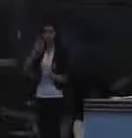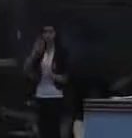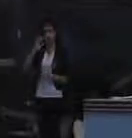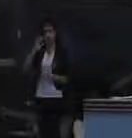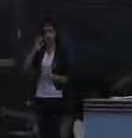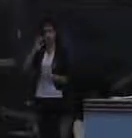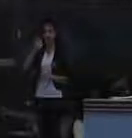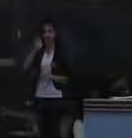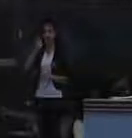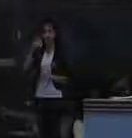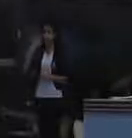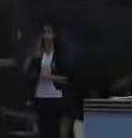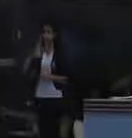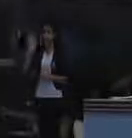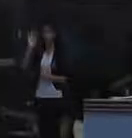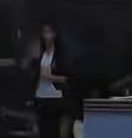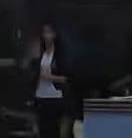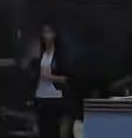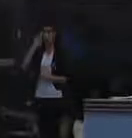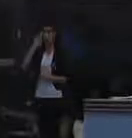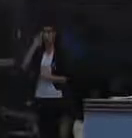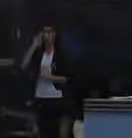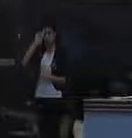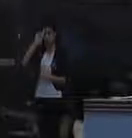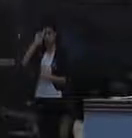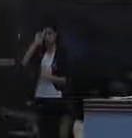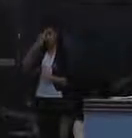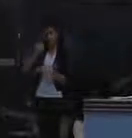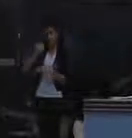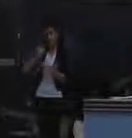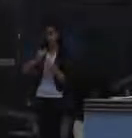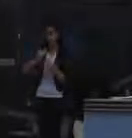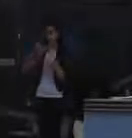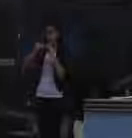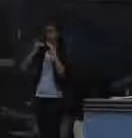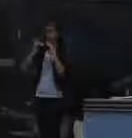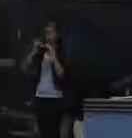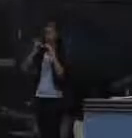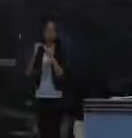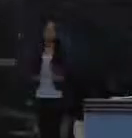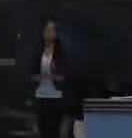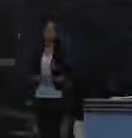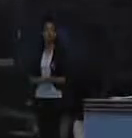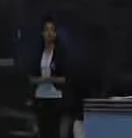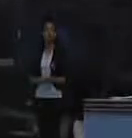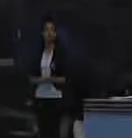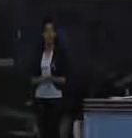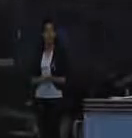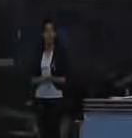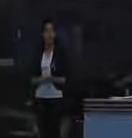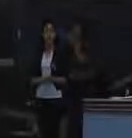0,3% ao dia sobre o valor do crédito devido pelo pago.